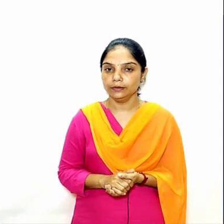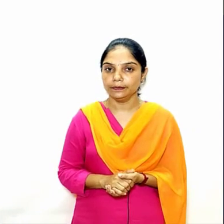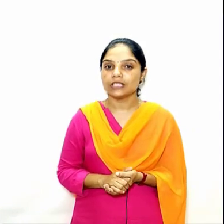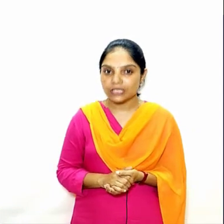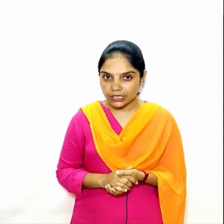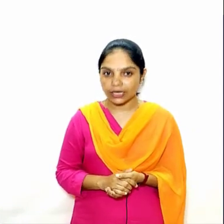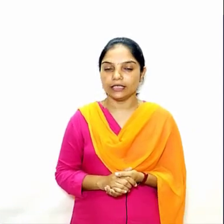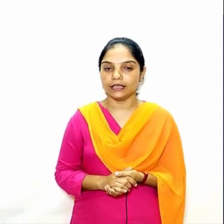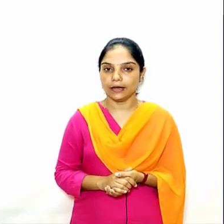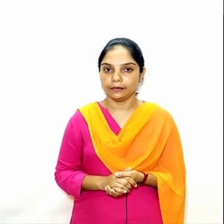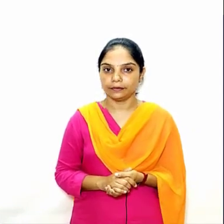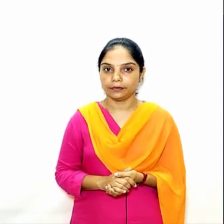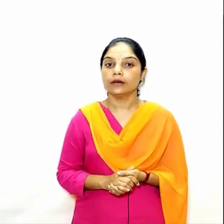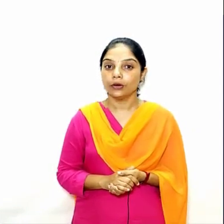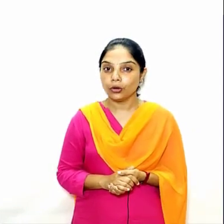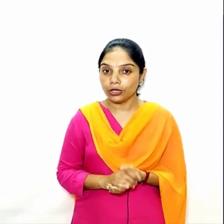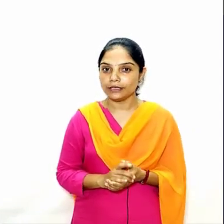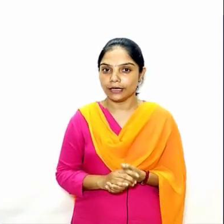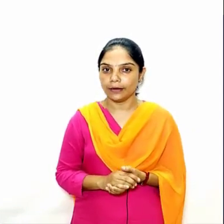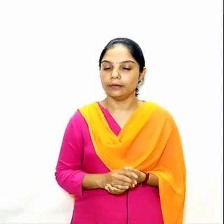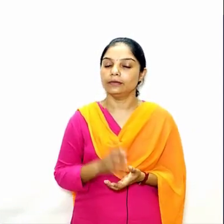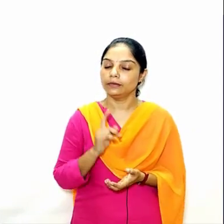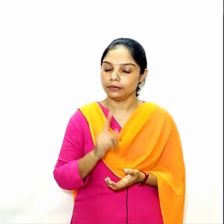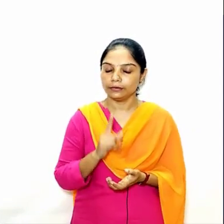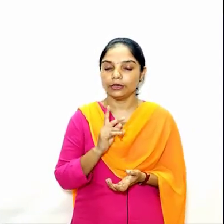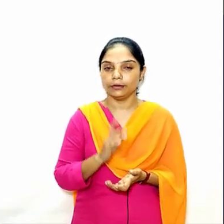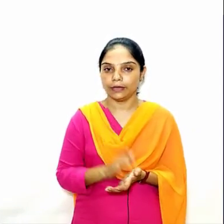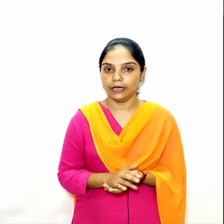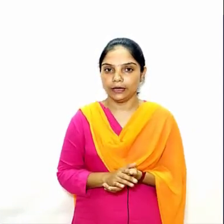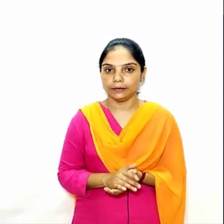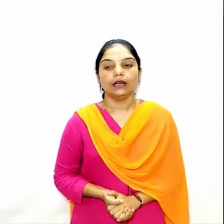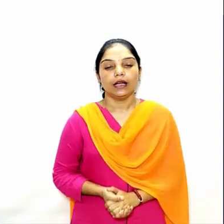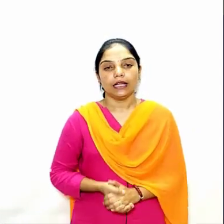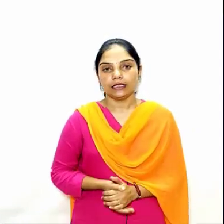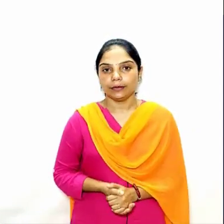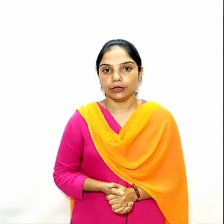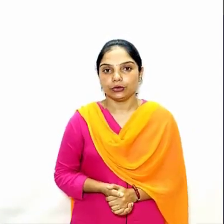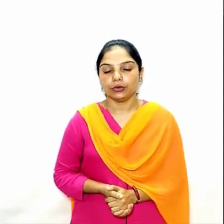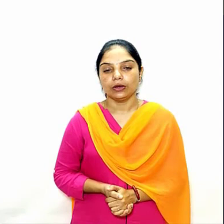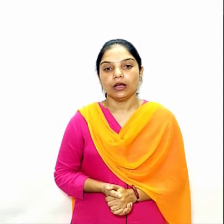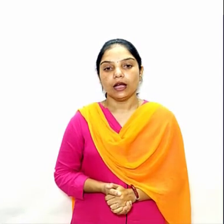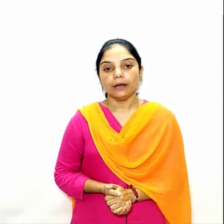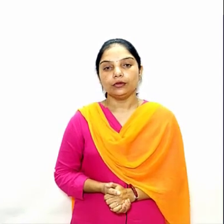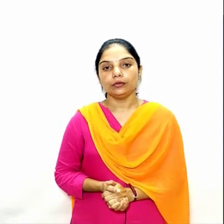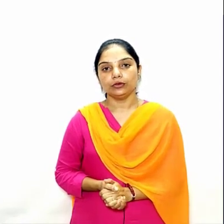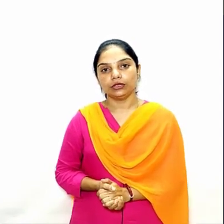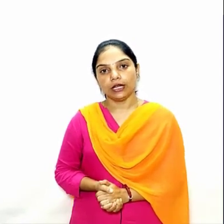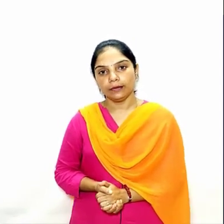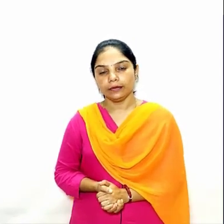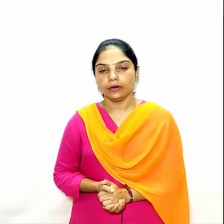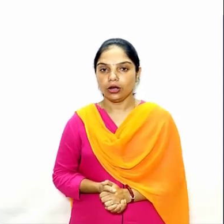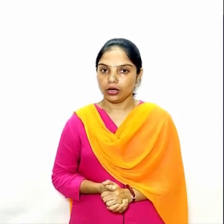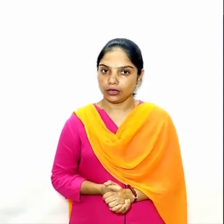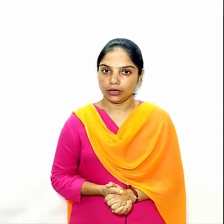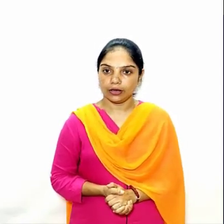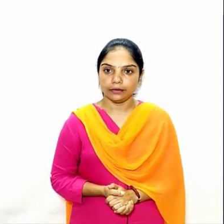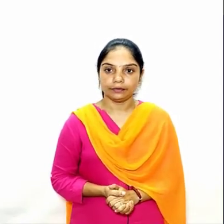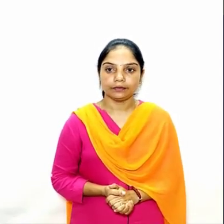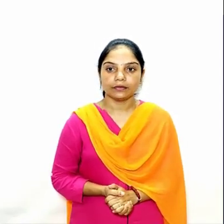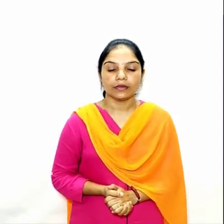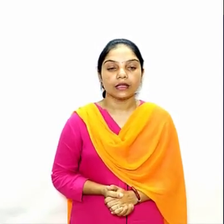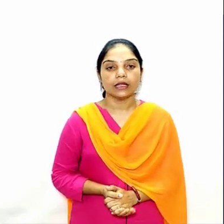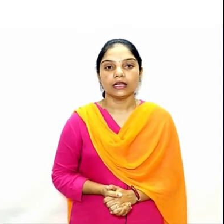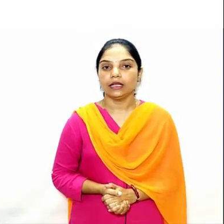को? चिरई जाम, गोली जाम। बहुत बढ़िया। अच्छा बच्चों, अब तुम कुछ काम और